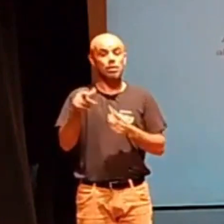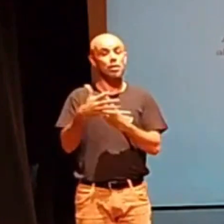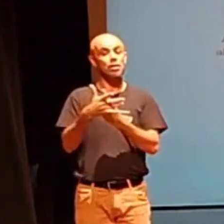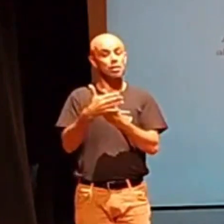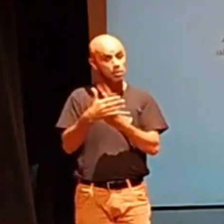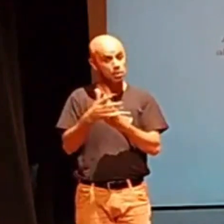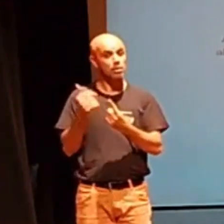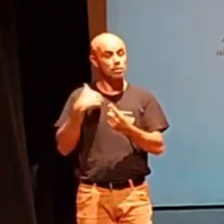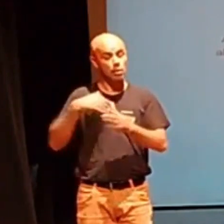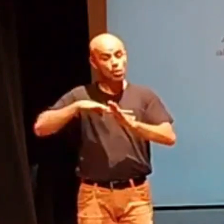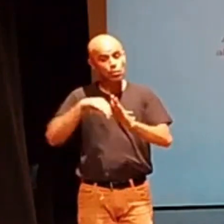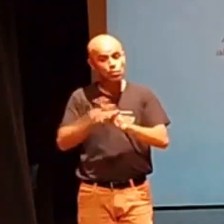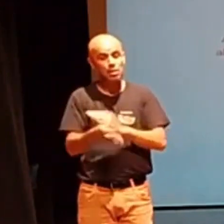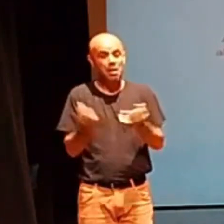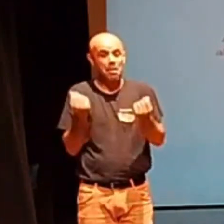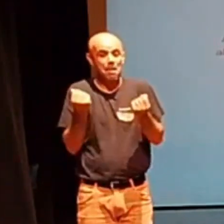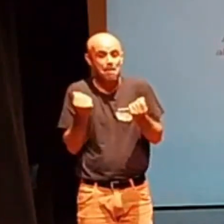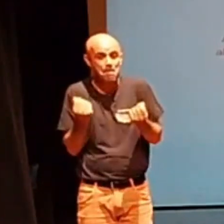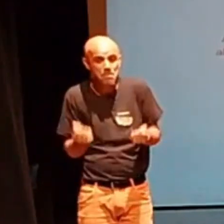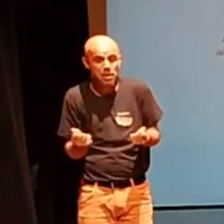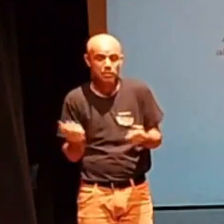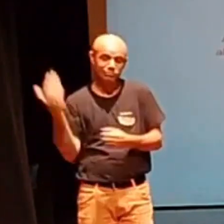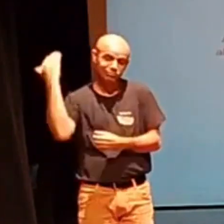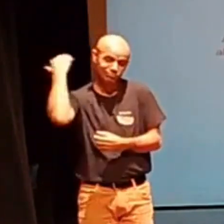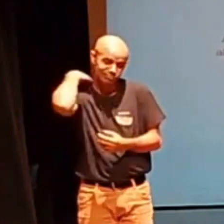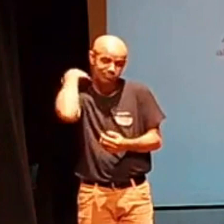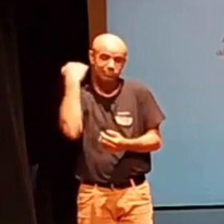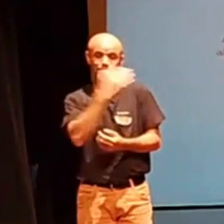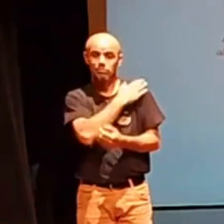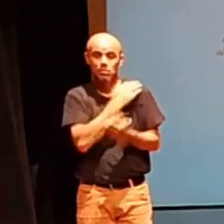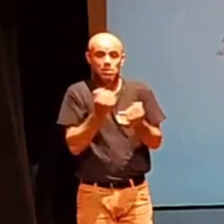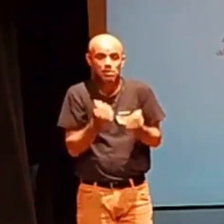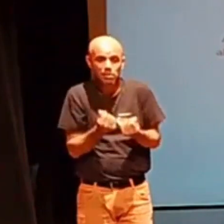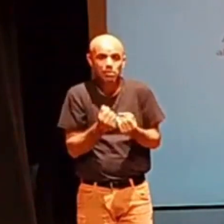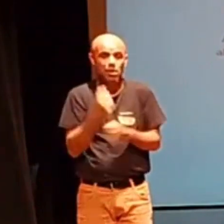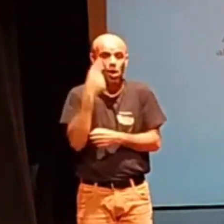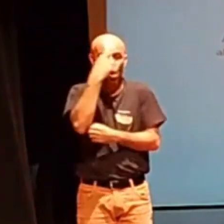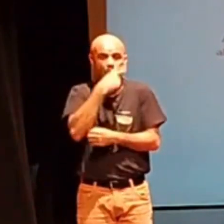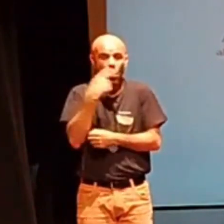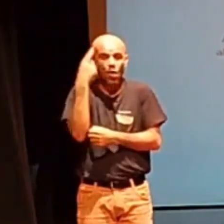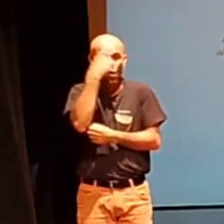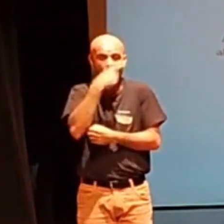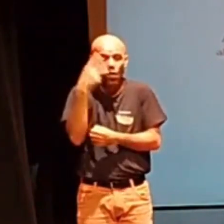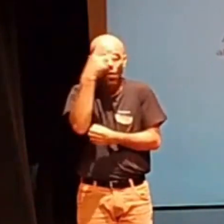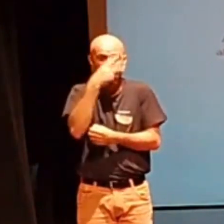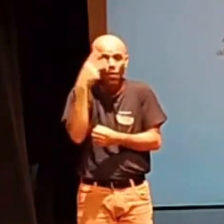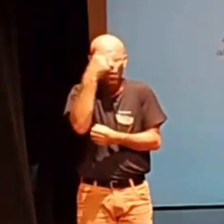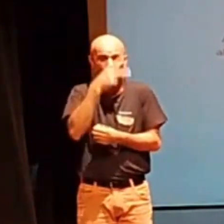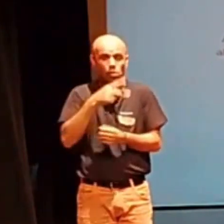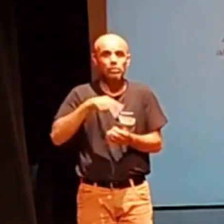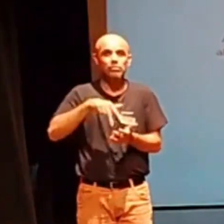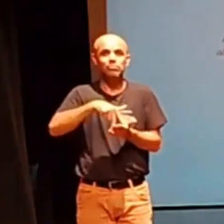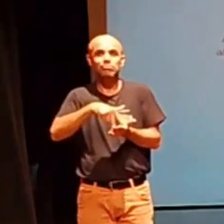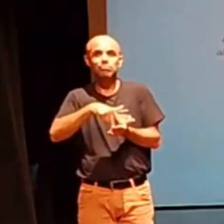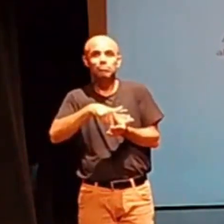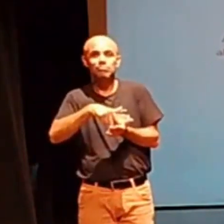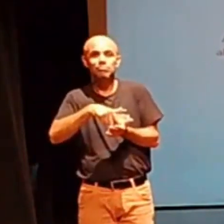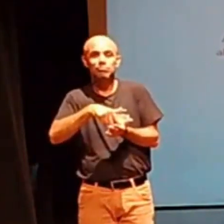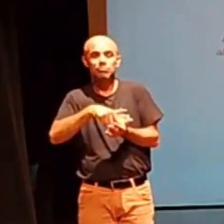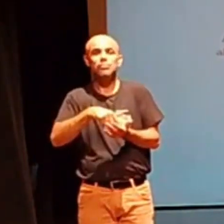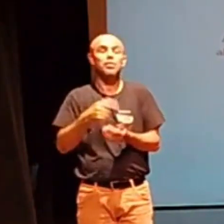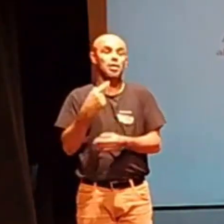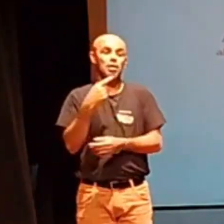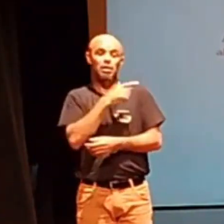pega peso, que sobrecarrega, que fica muitas horas numa posição. Esse paciente aqui é